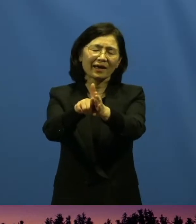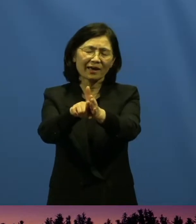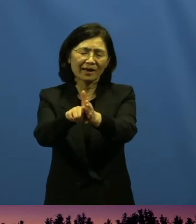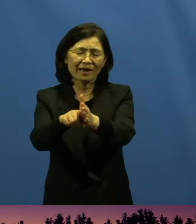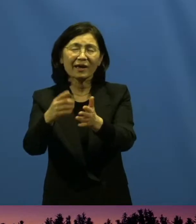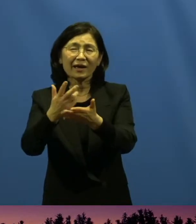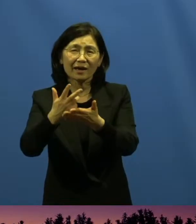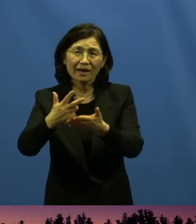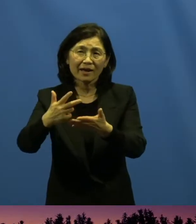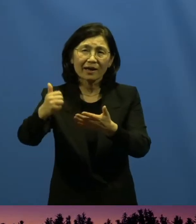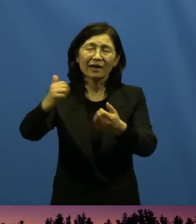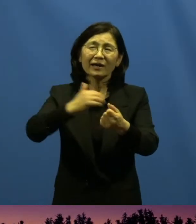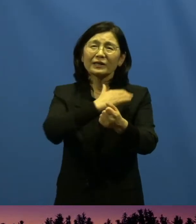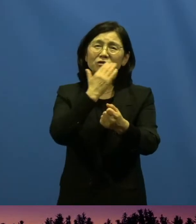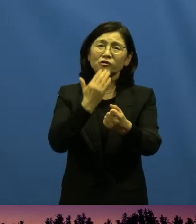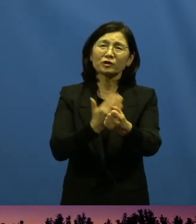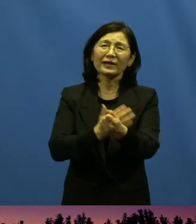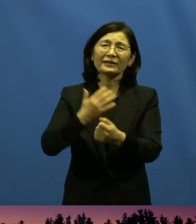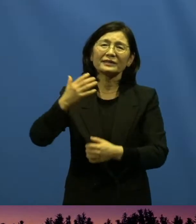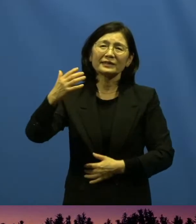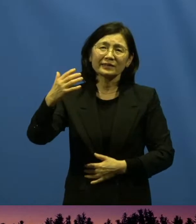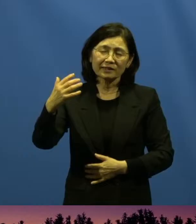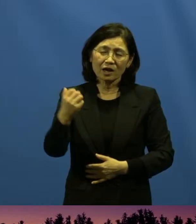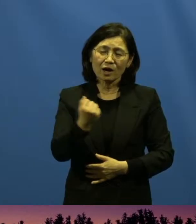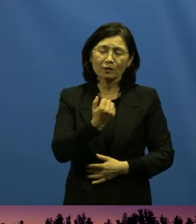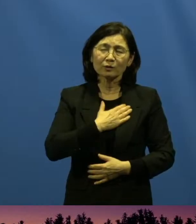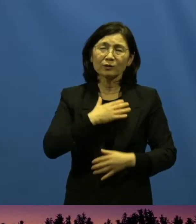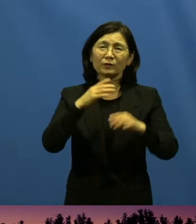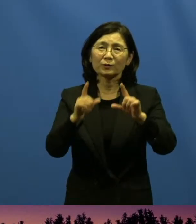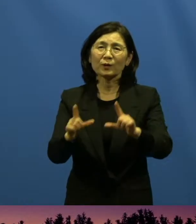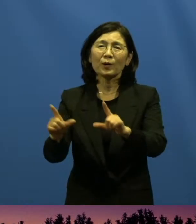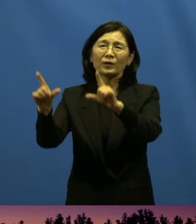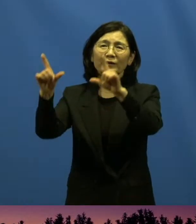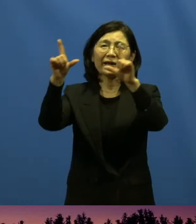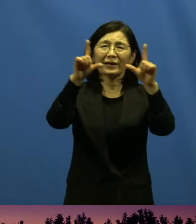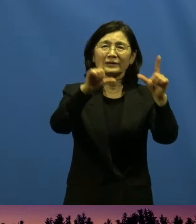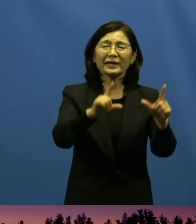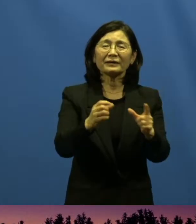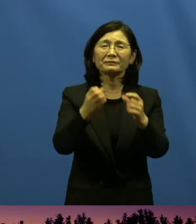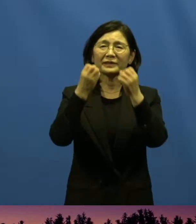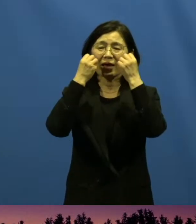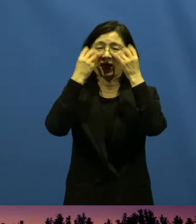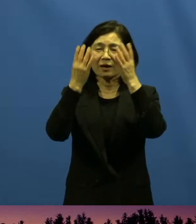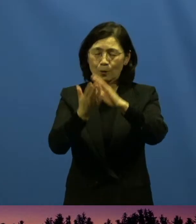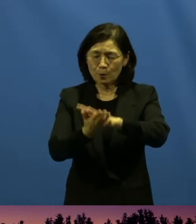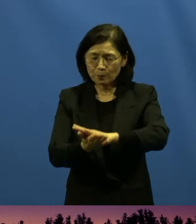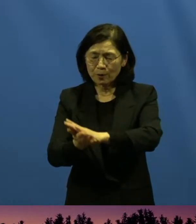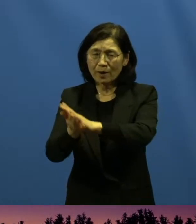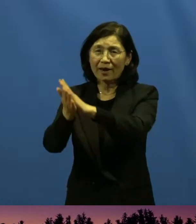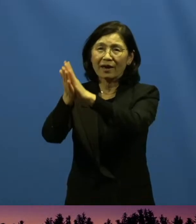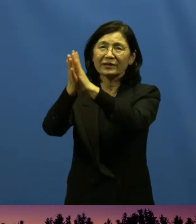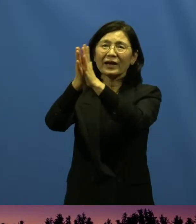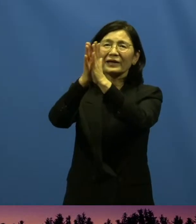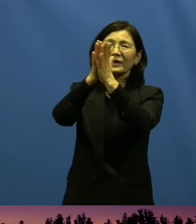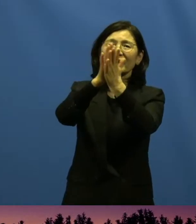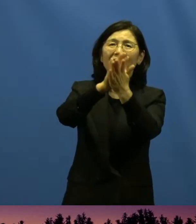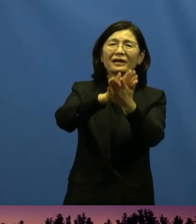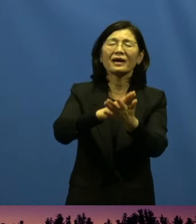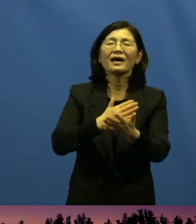내 삶 새롭게 되리. 주의 능력으로 내 삶 새롭게